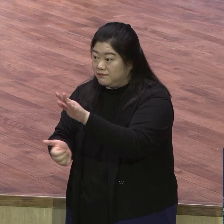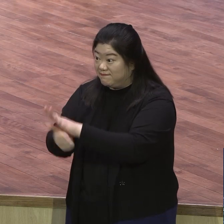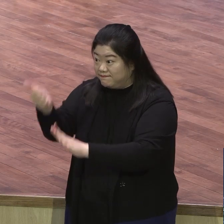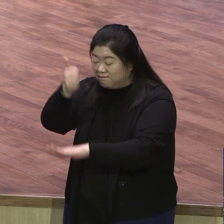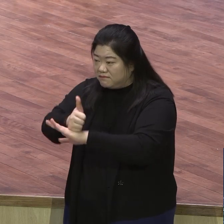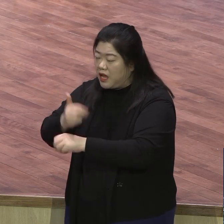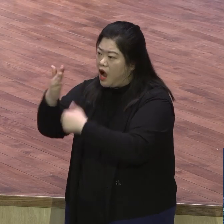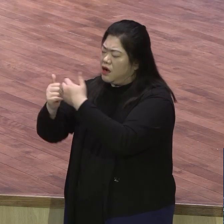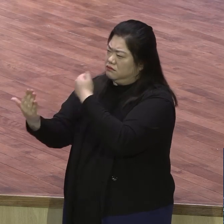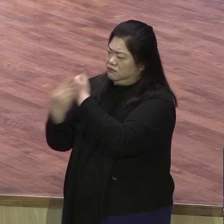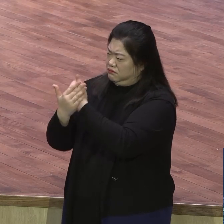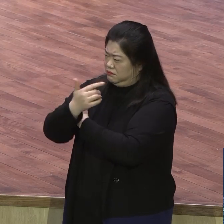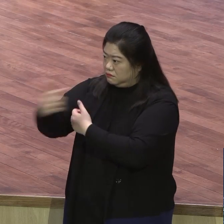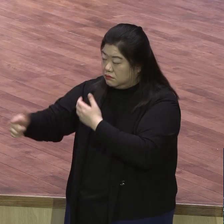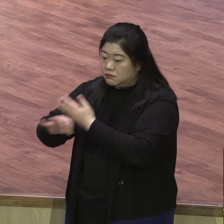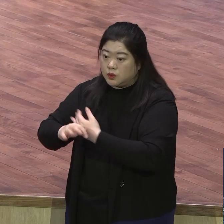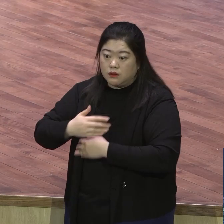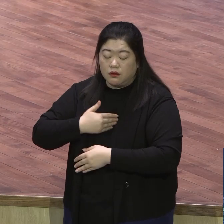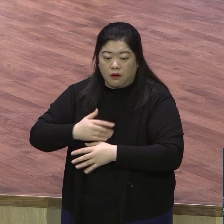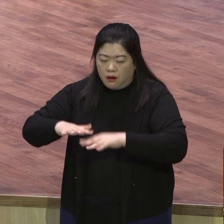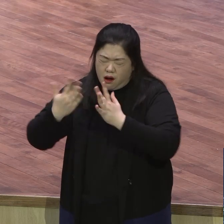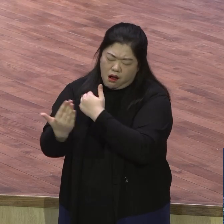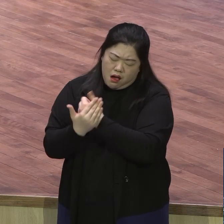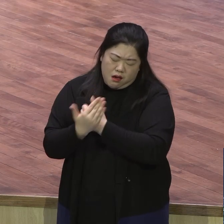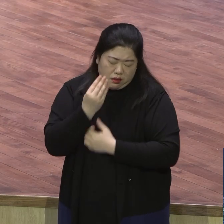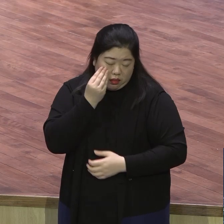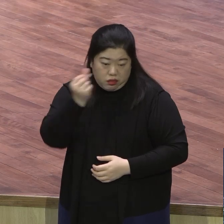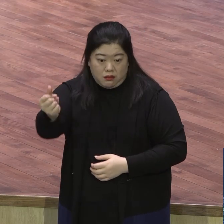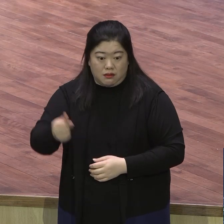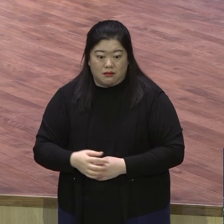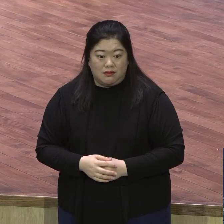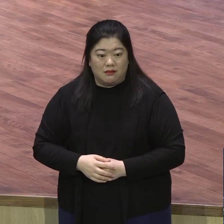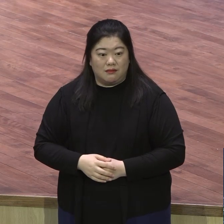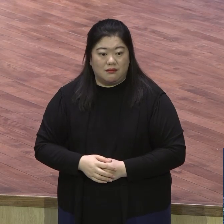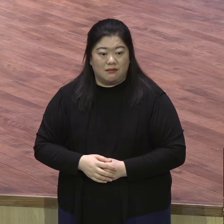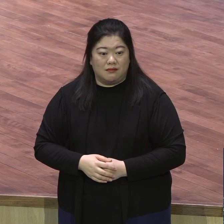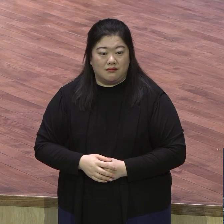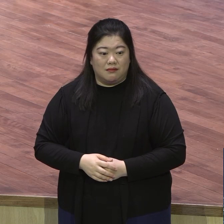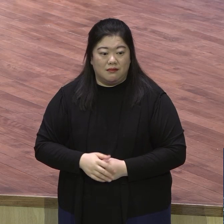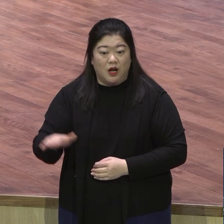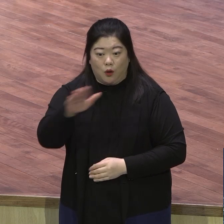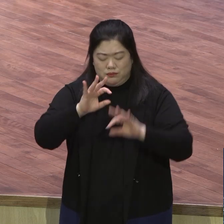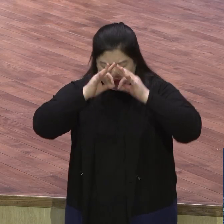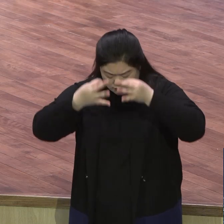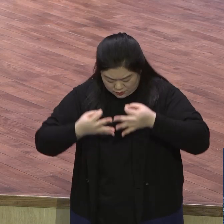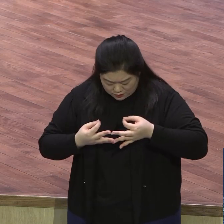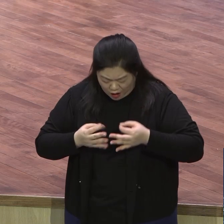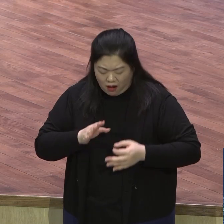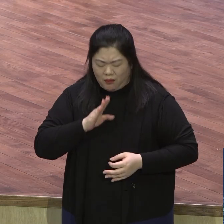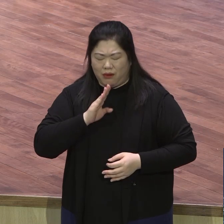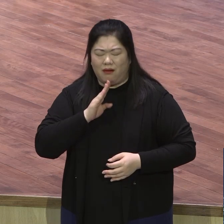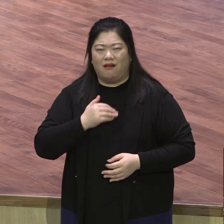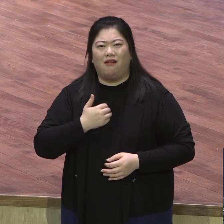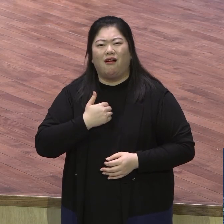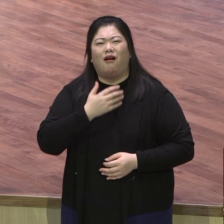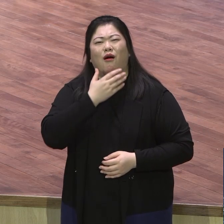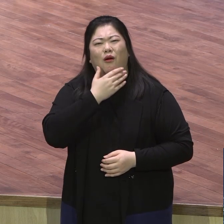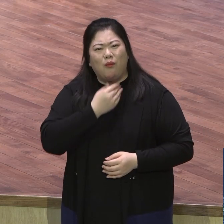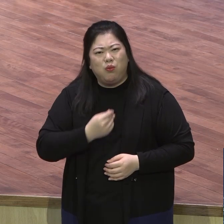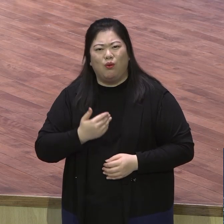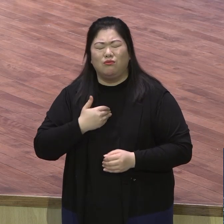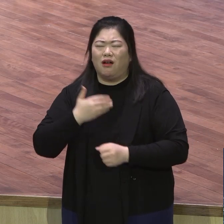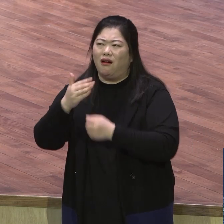오늘부터 행복한 예배자 될 수 있어요. 아 나는 행복하구나 그런 고백을 할 수 있어요. 예배 성공